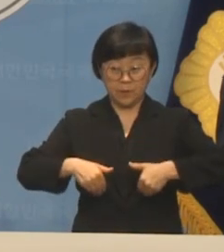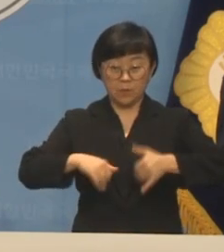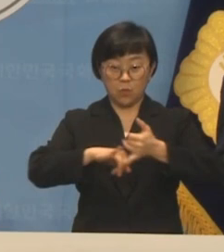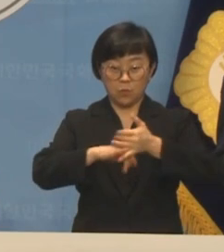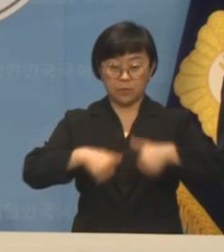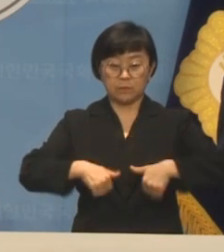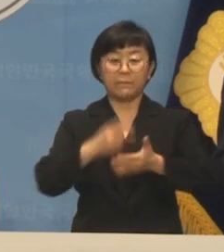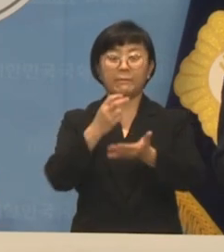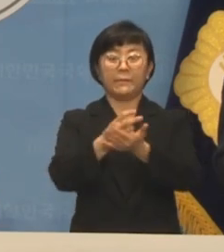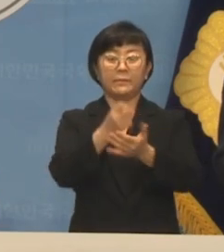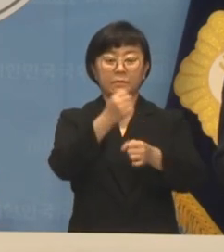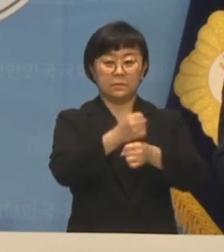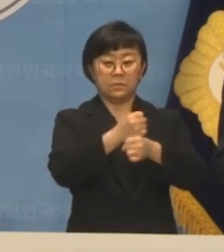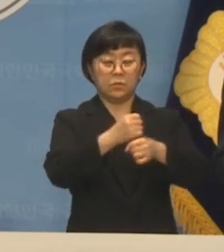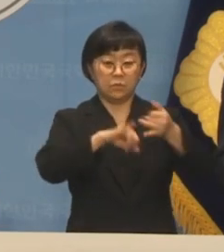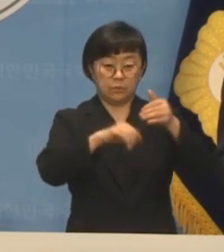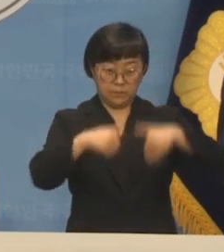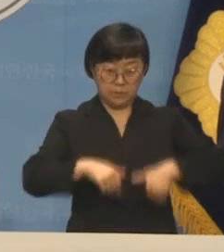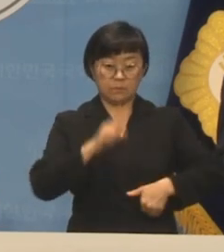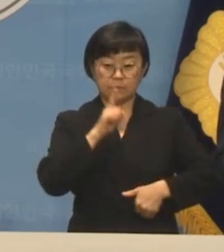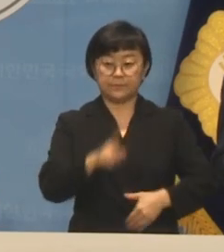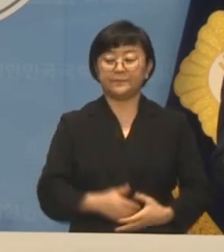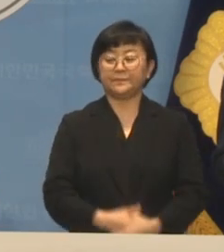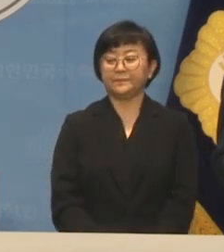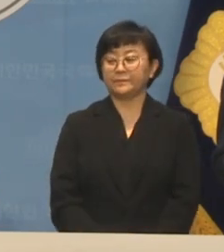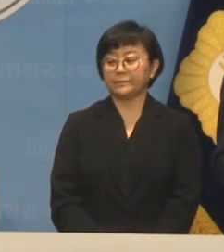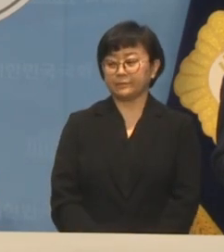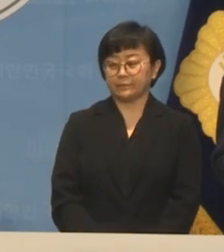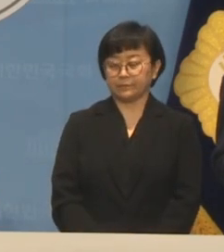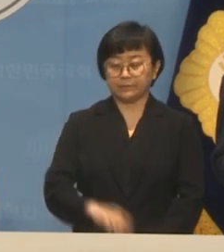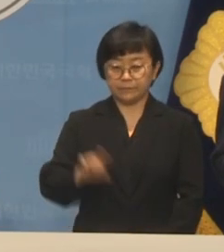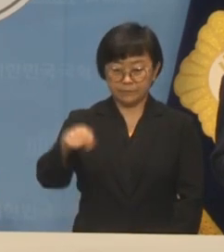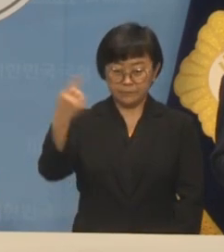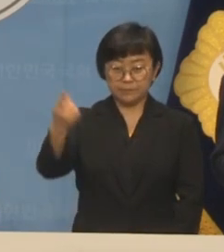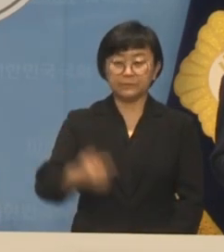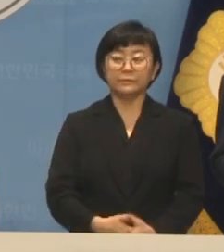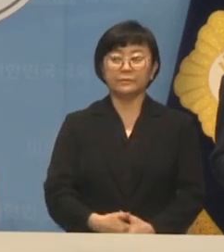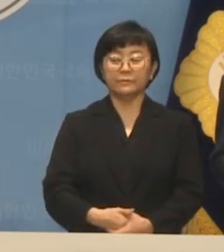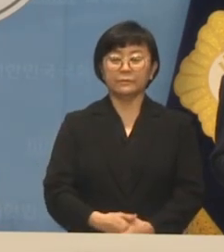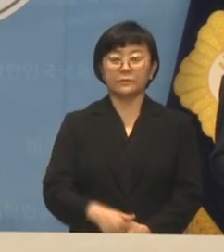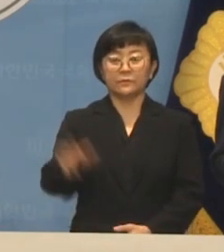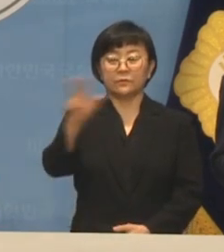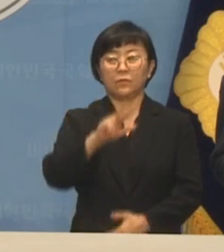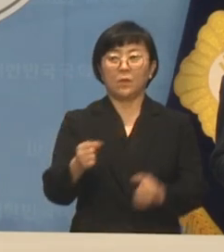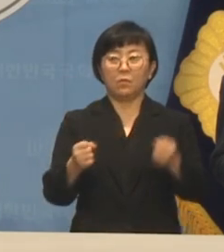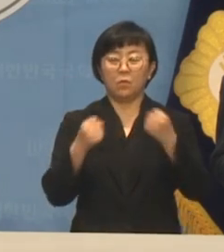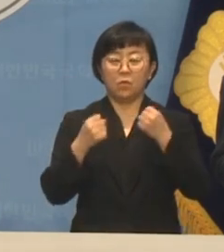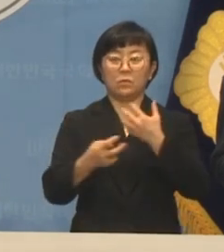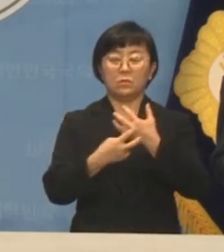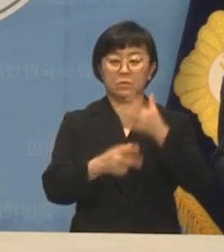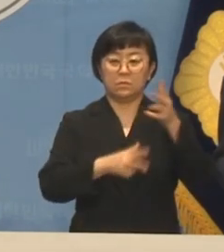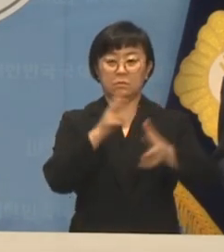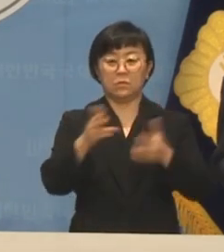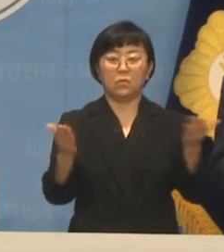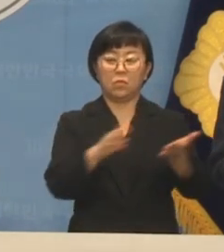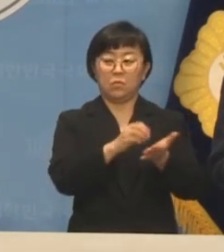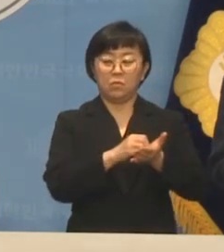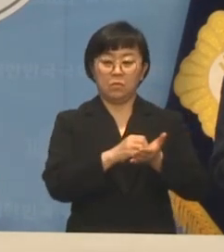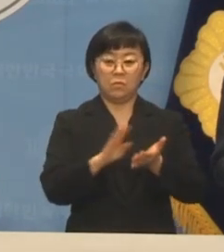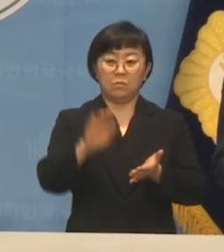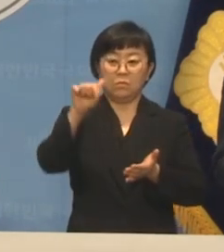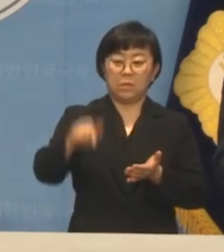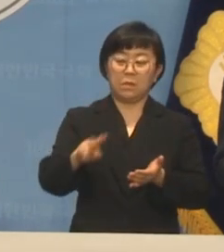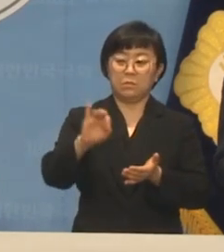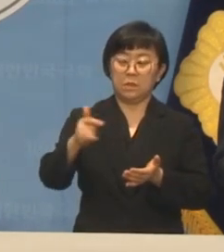법 제정을 반드시 해야 된다라는 말씀해 주셨습니다. 다음은 전국 보건의료산업 노동조합